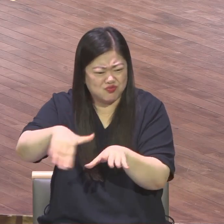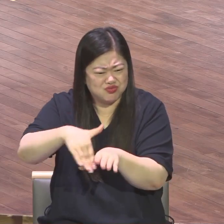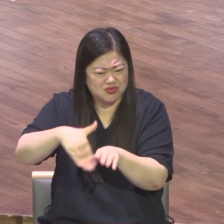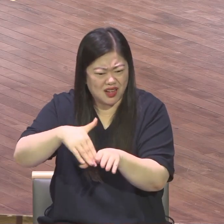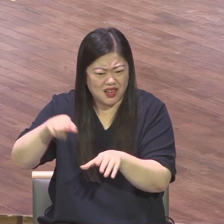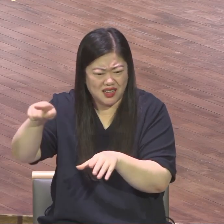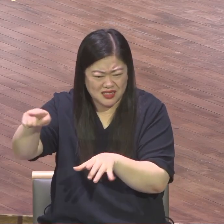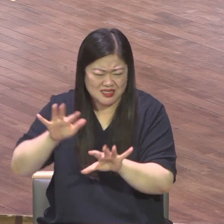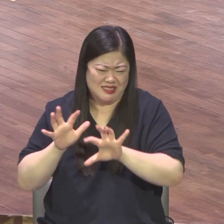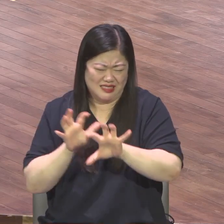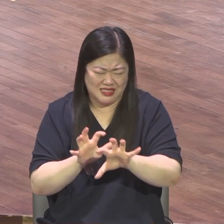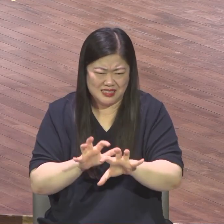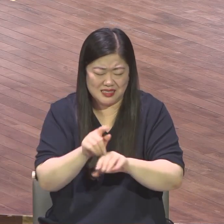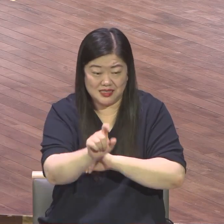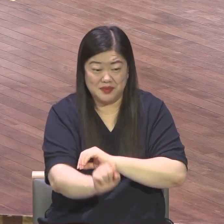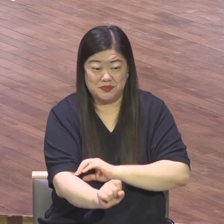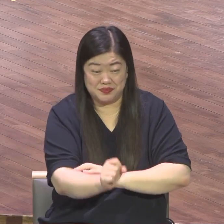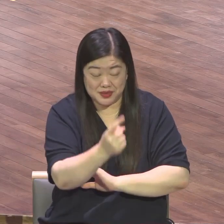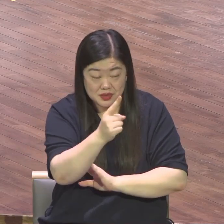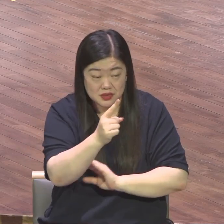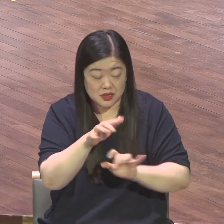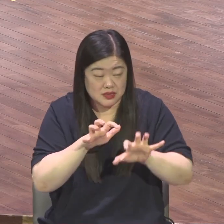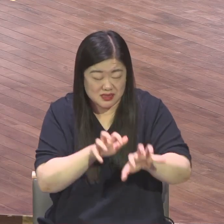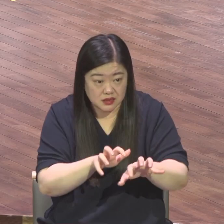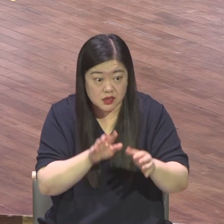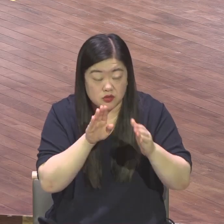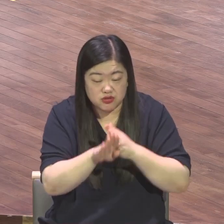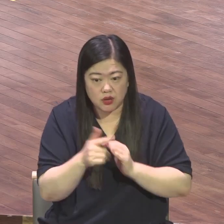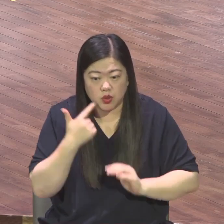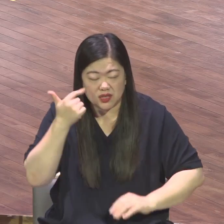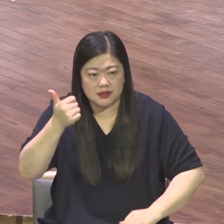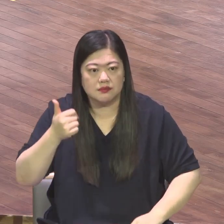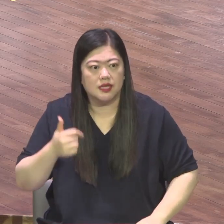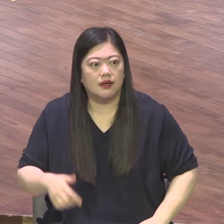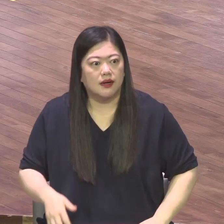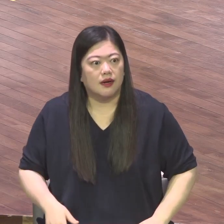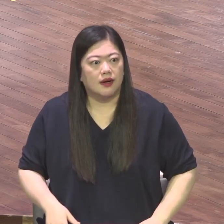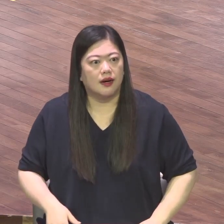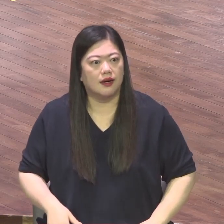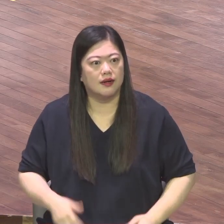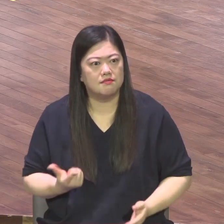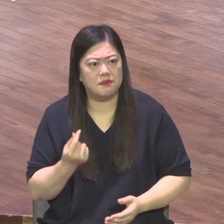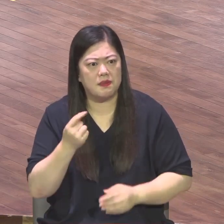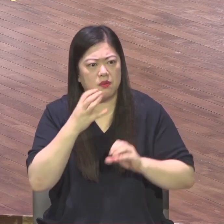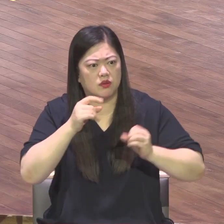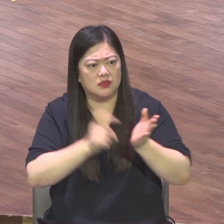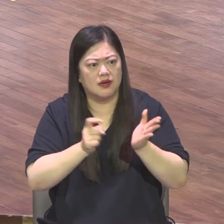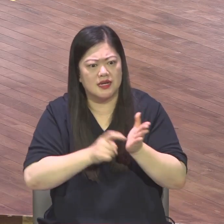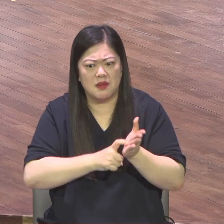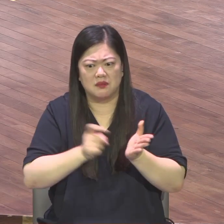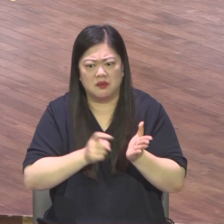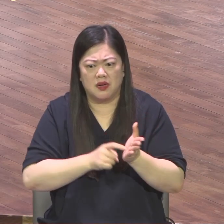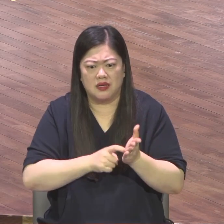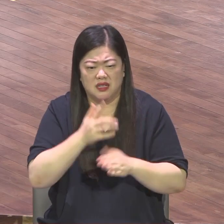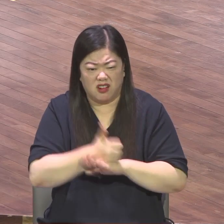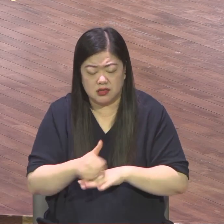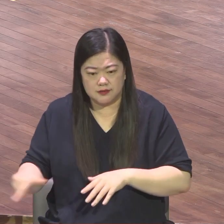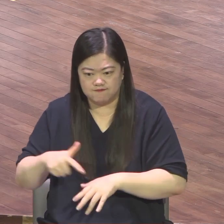그냥 토요일날 바로 나가지고 매주 하더니 지교 설립을 3주